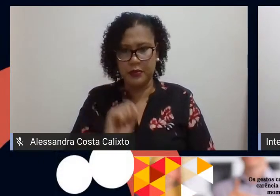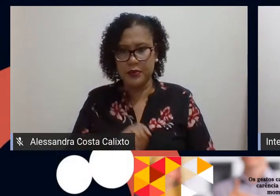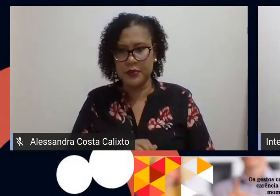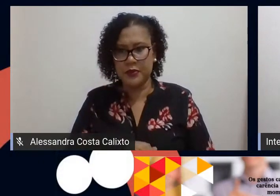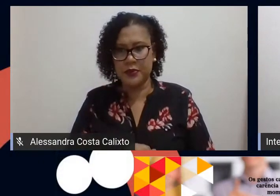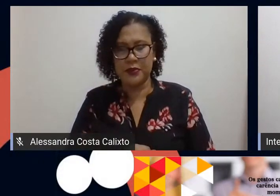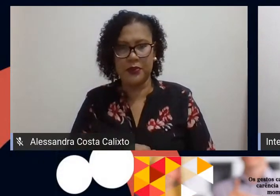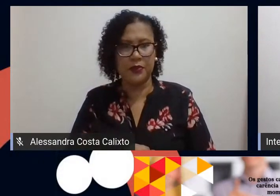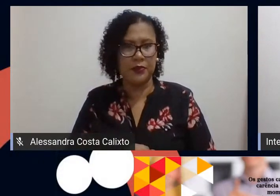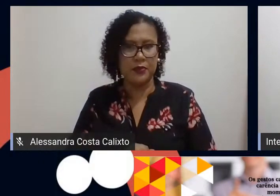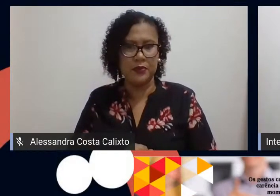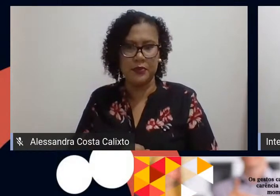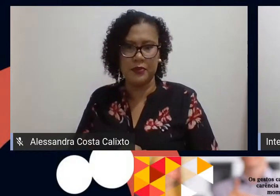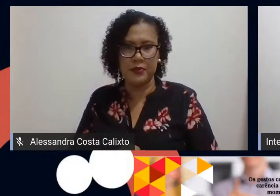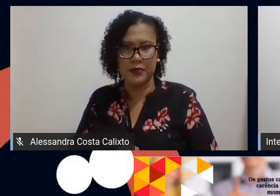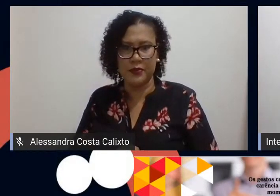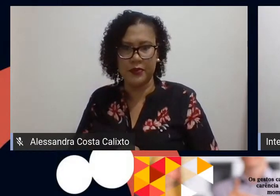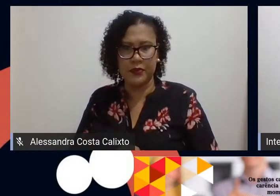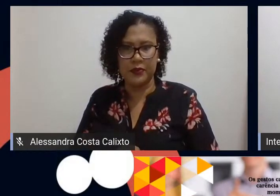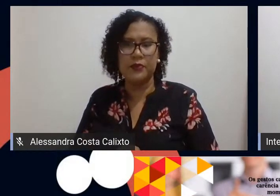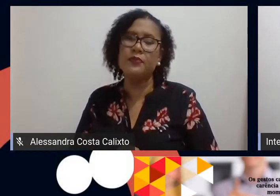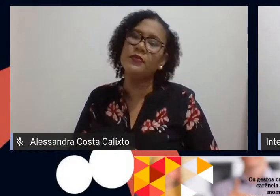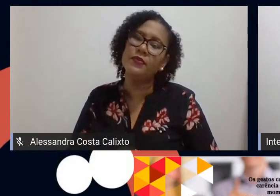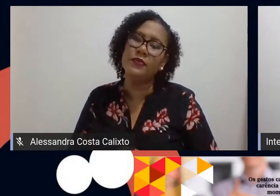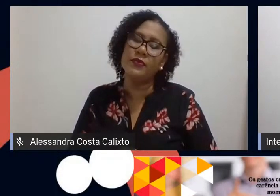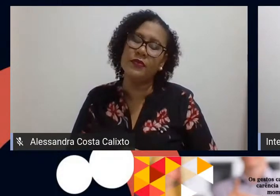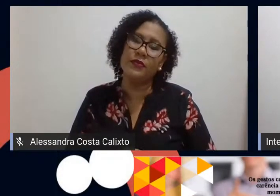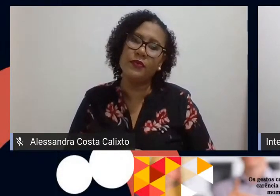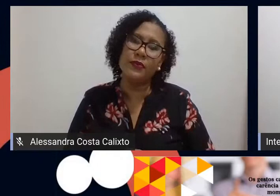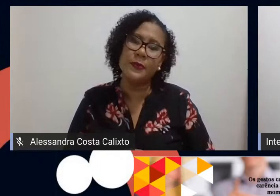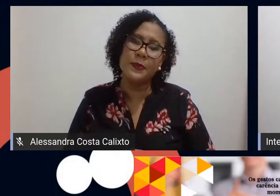aprendizagem, na sua língua. Pode passar pro próximo slide.